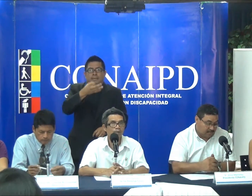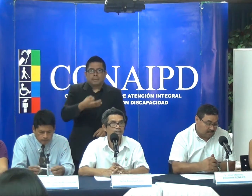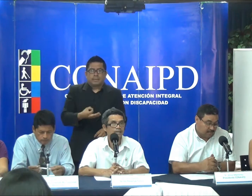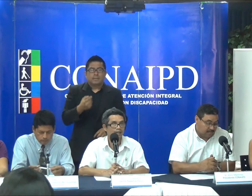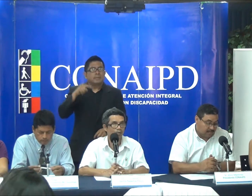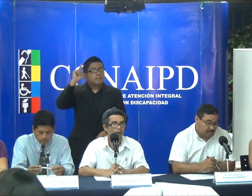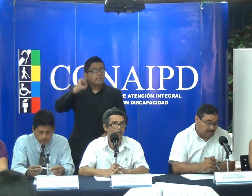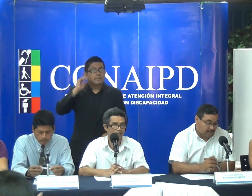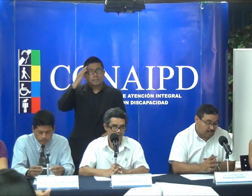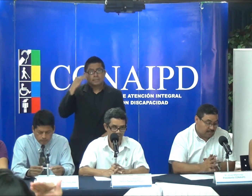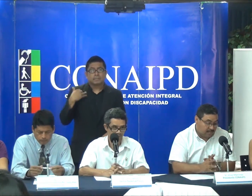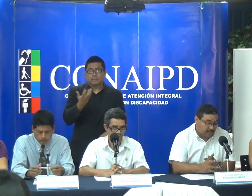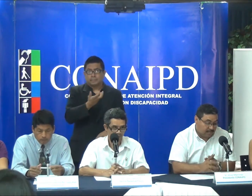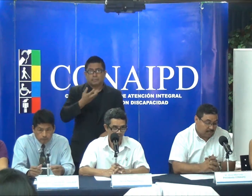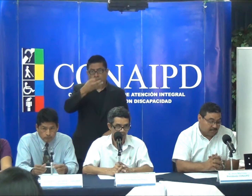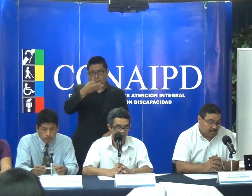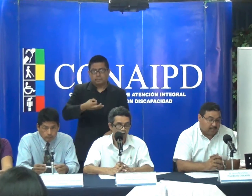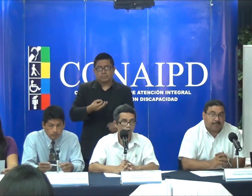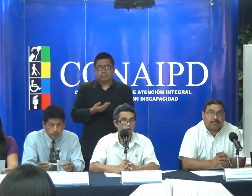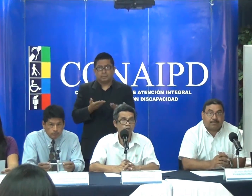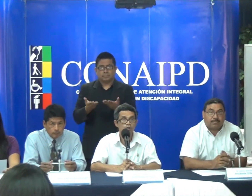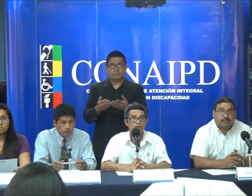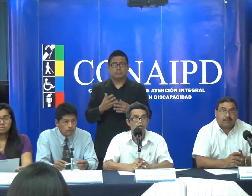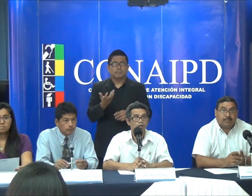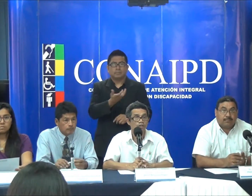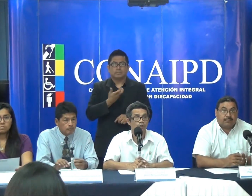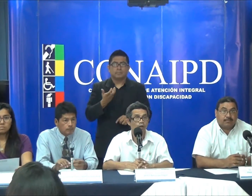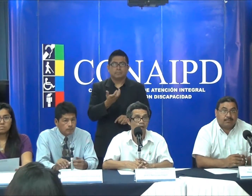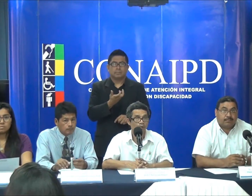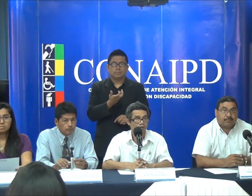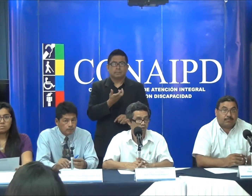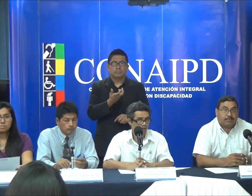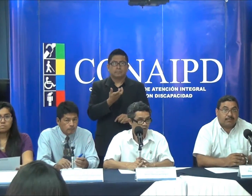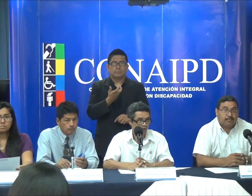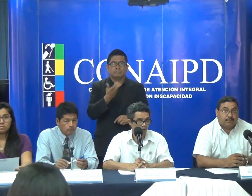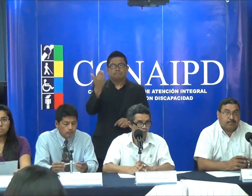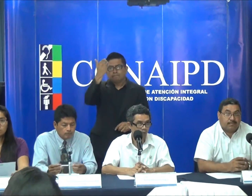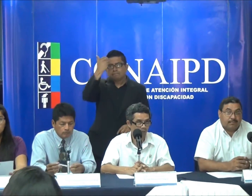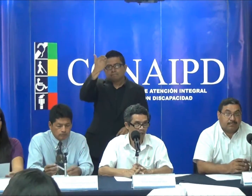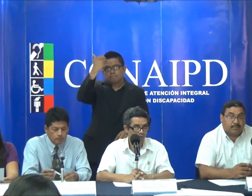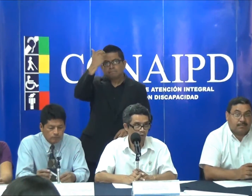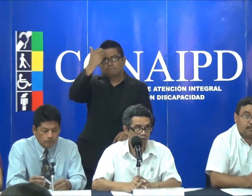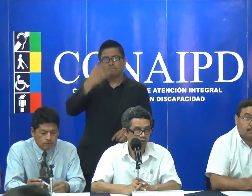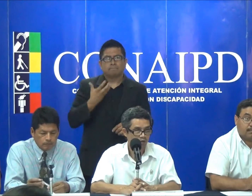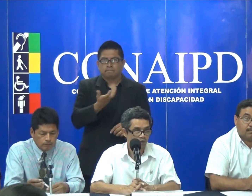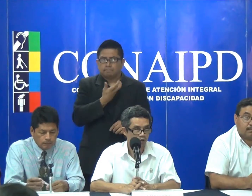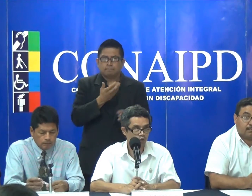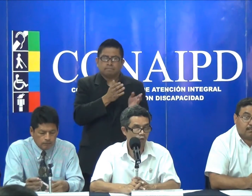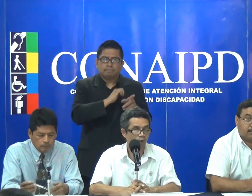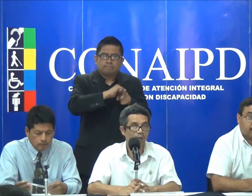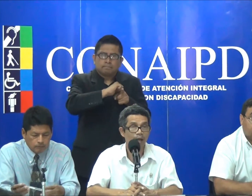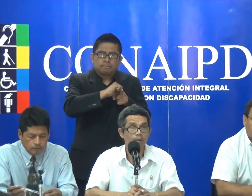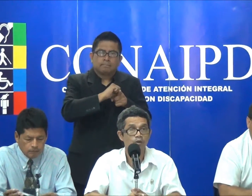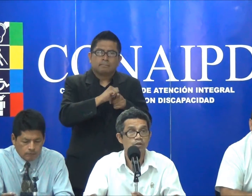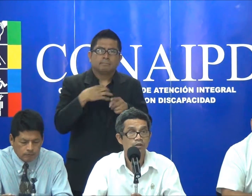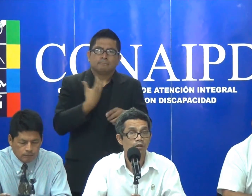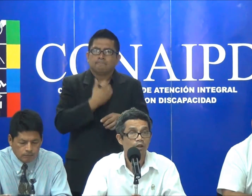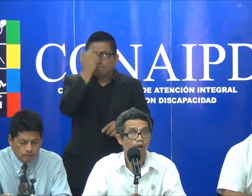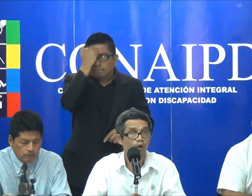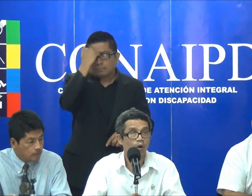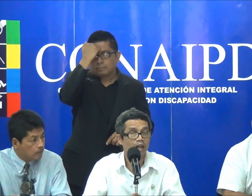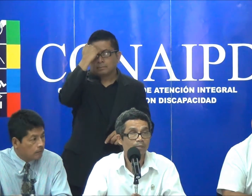a hombres y a mujeres. Todos nos educamos, nos preparamos, nos